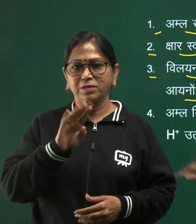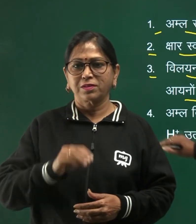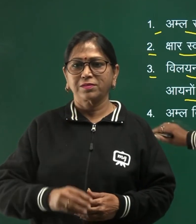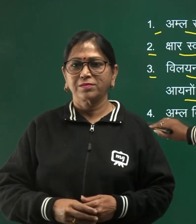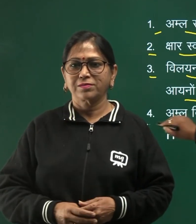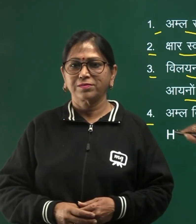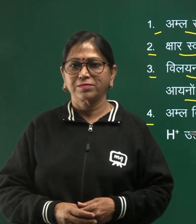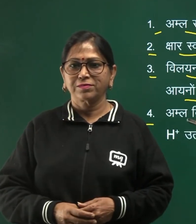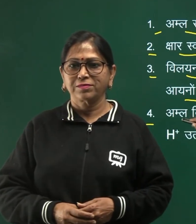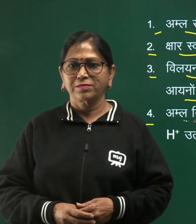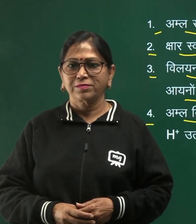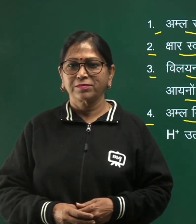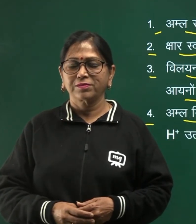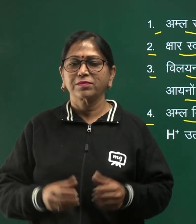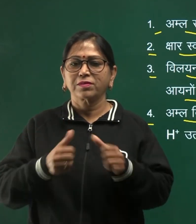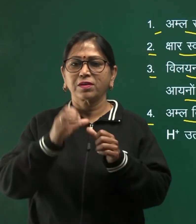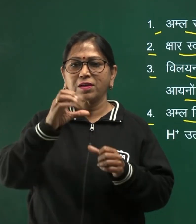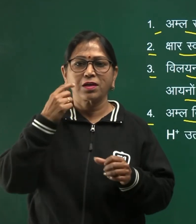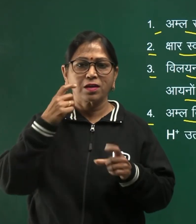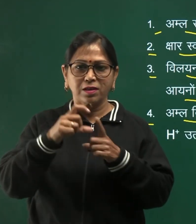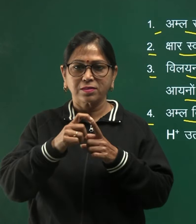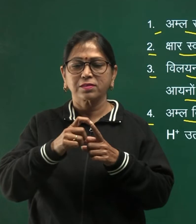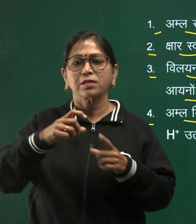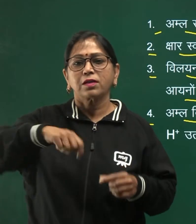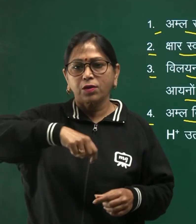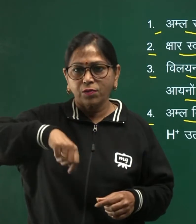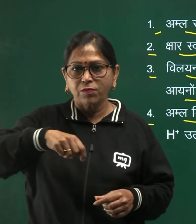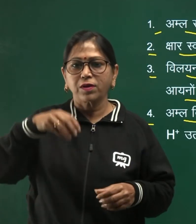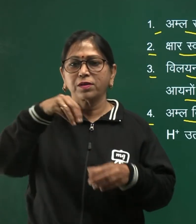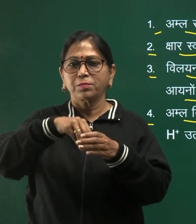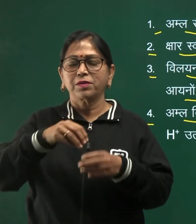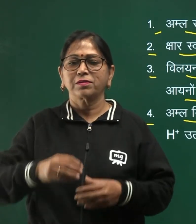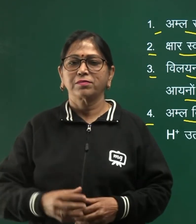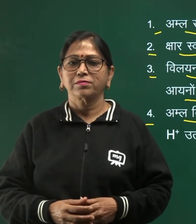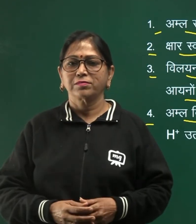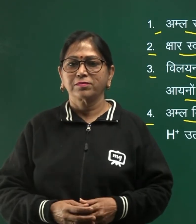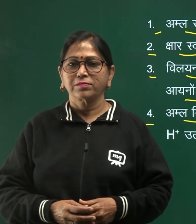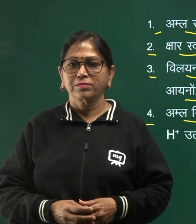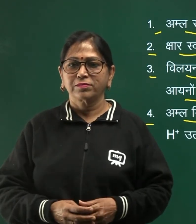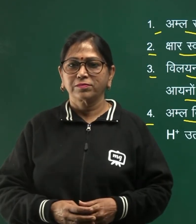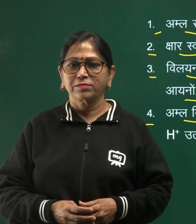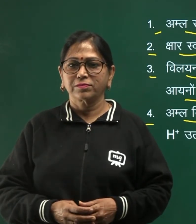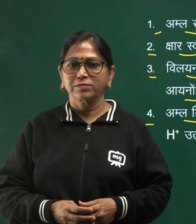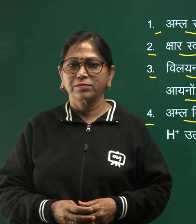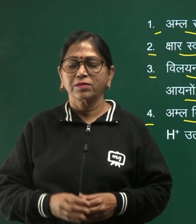होता है नंबर चार अम्ल विलियन में